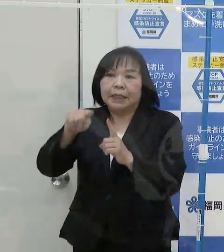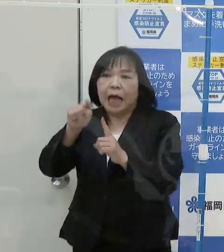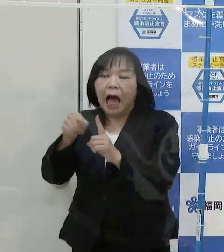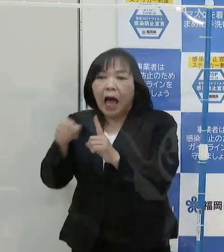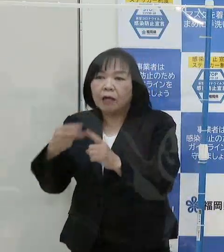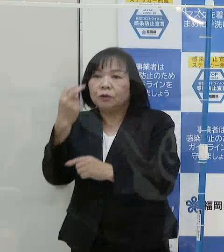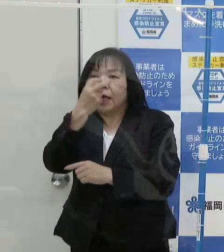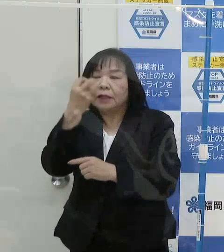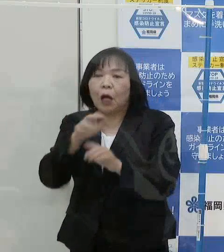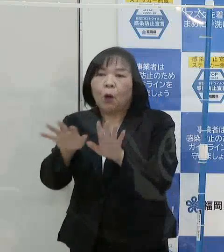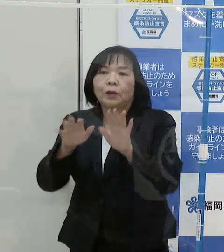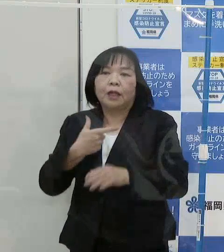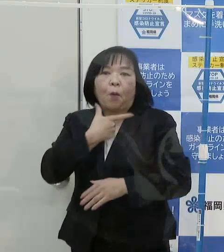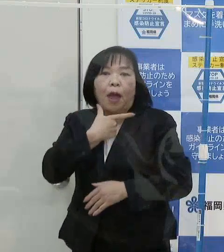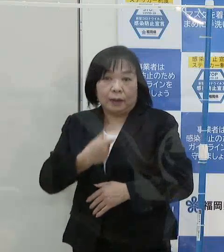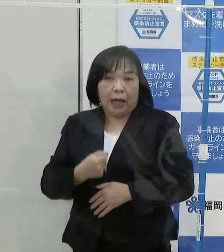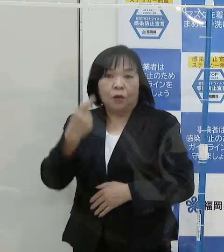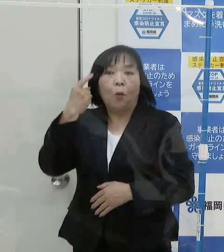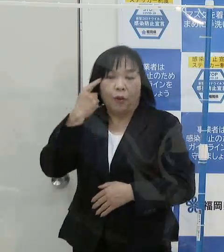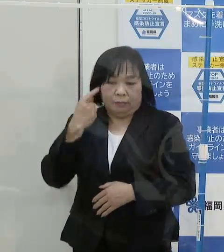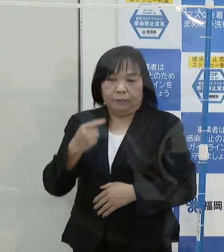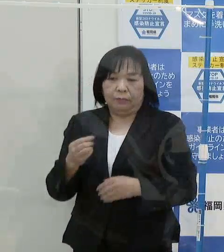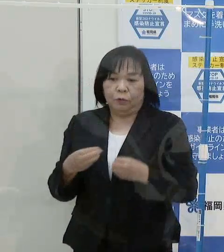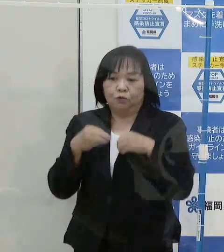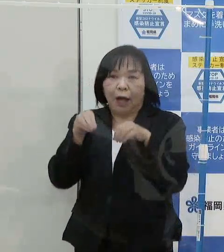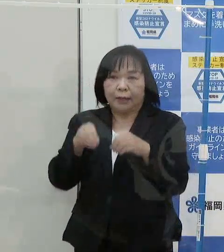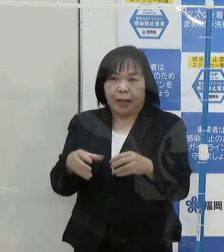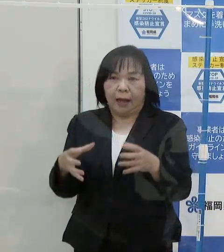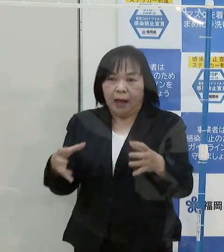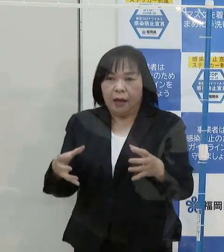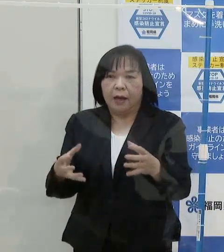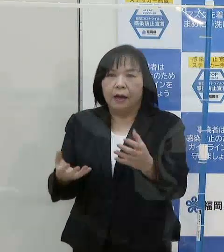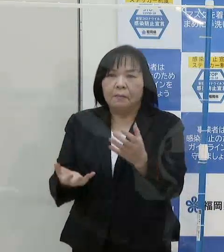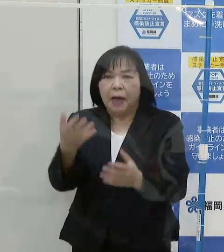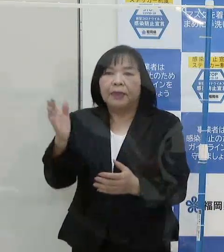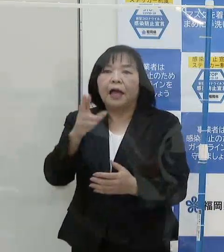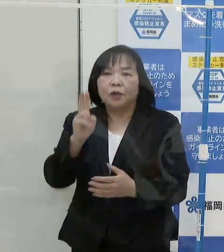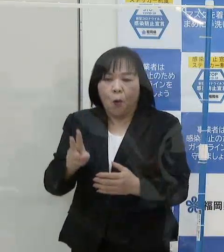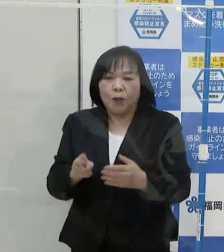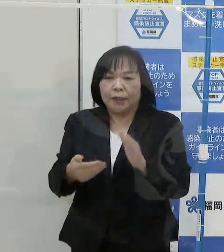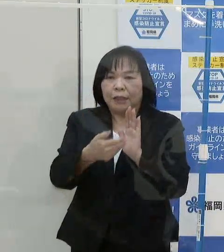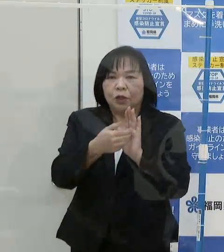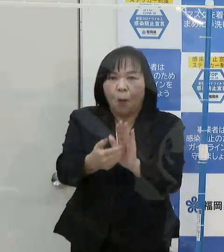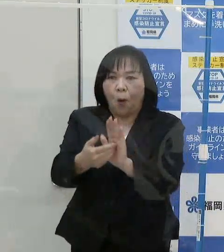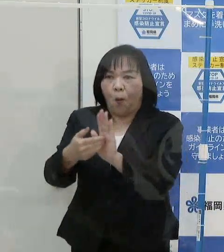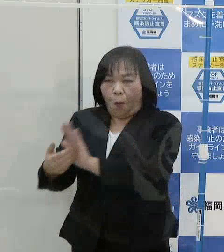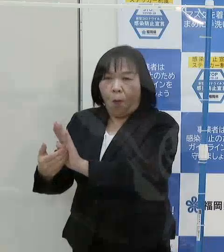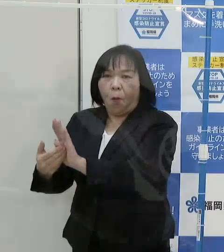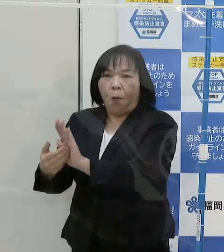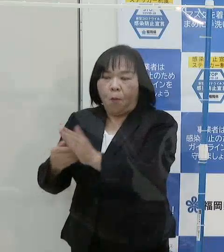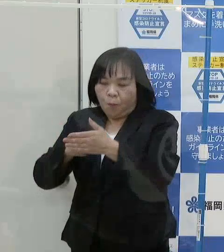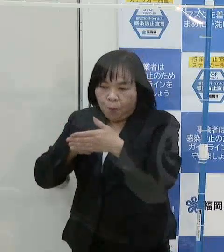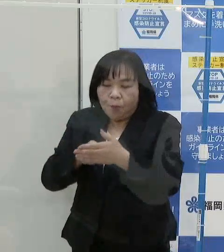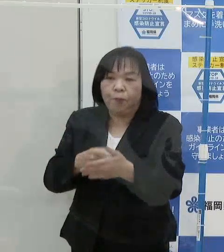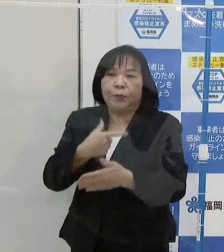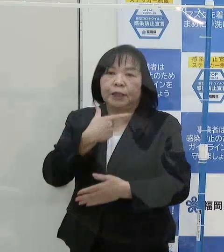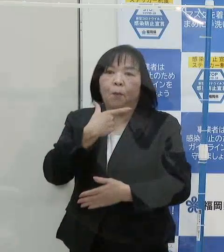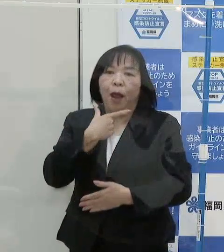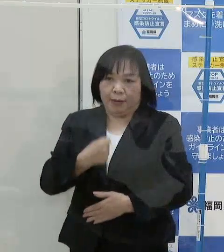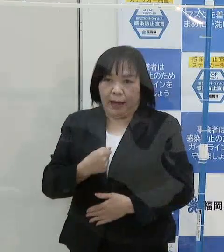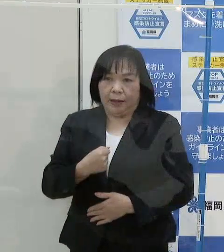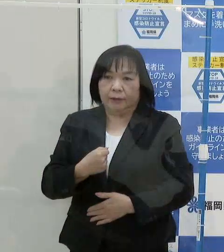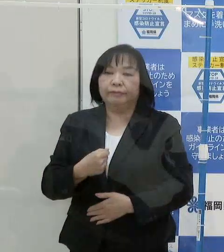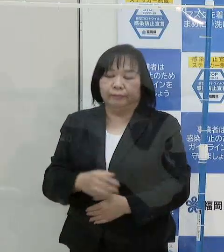ていただきたい、そのことでもってクラスターが発生するような施設、その予防に努めていただきたいという